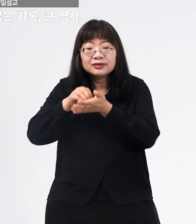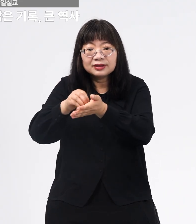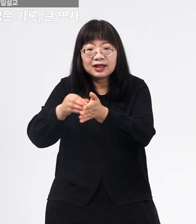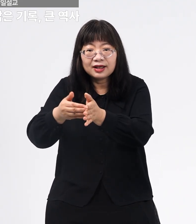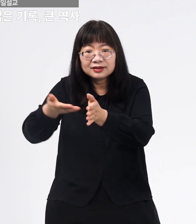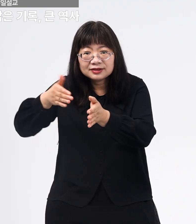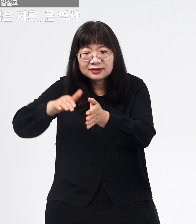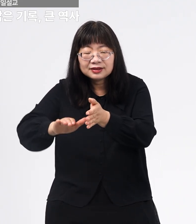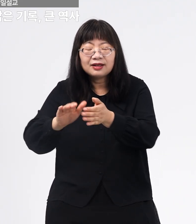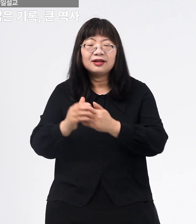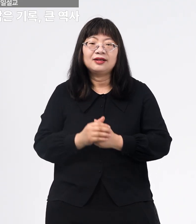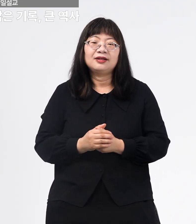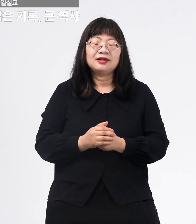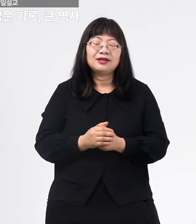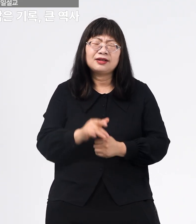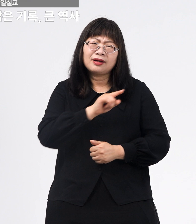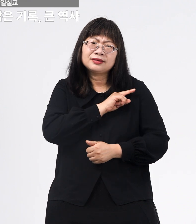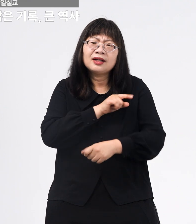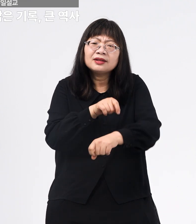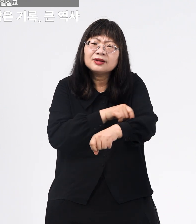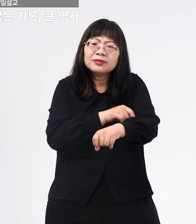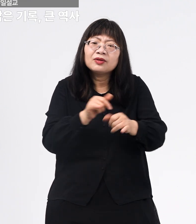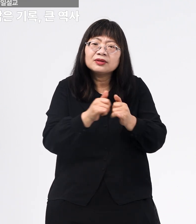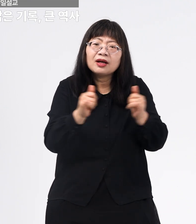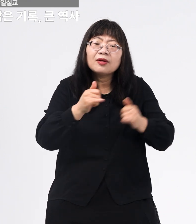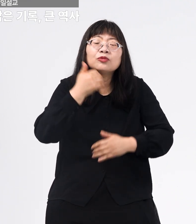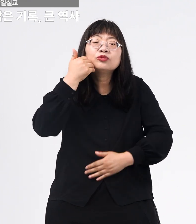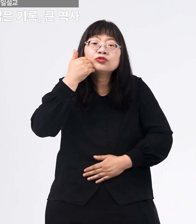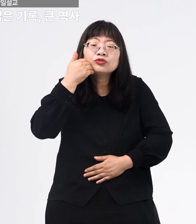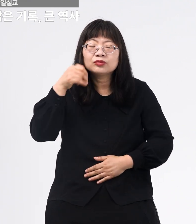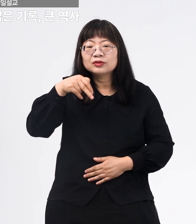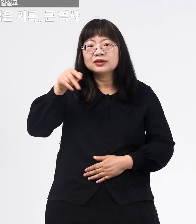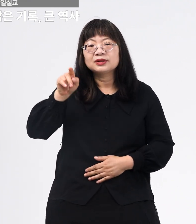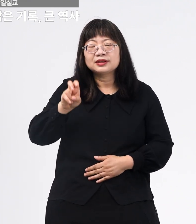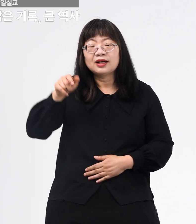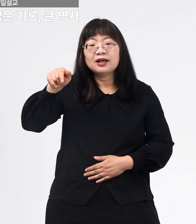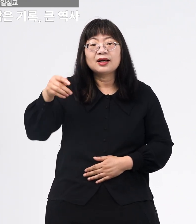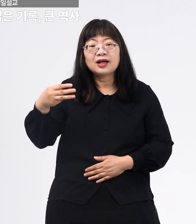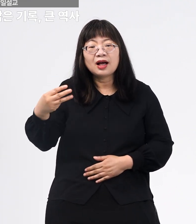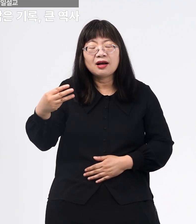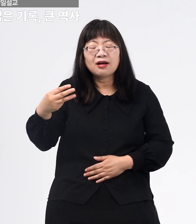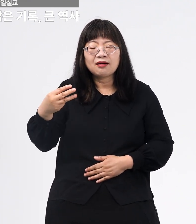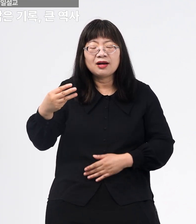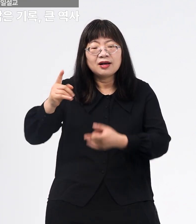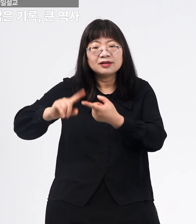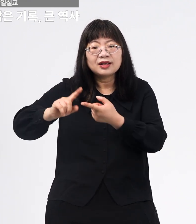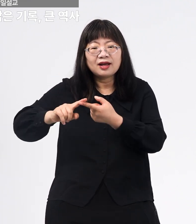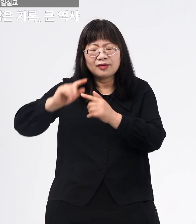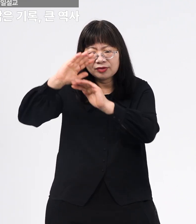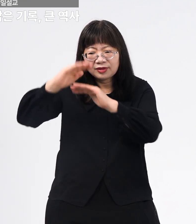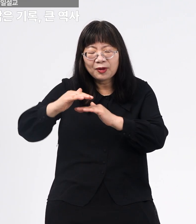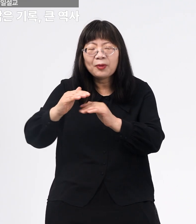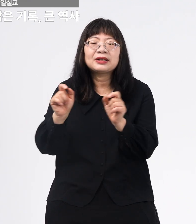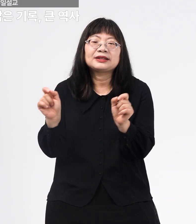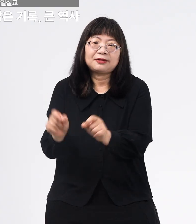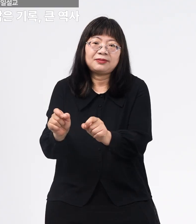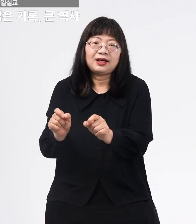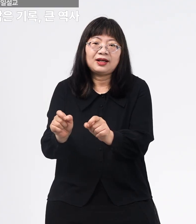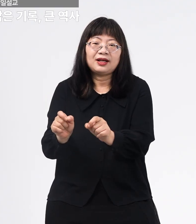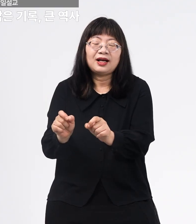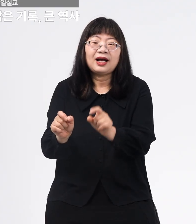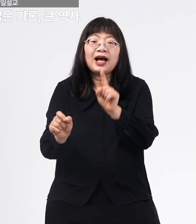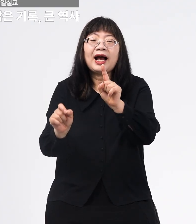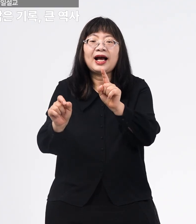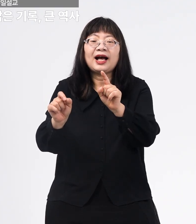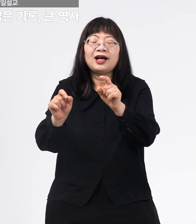가장 특이하고 특별한 인물이 삼갈이에요. 일단 기록이 가장 짧아요. 딱 한